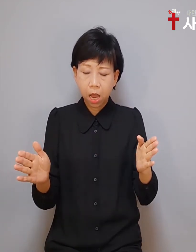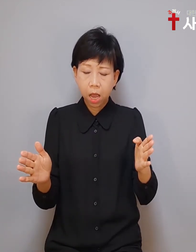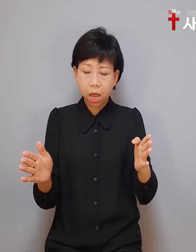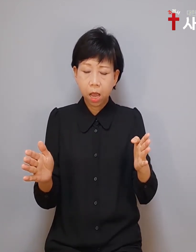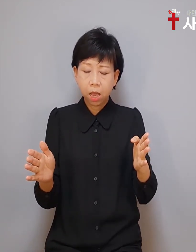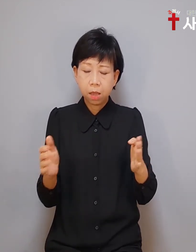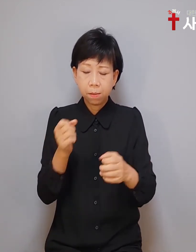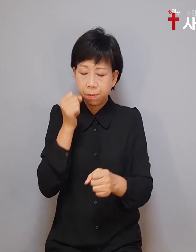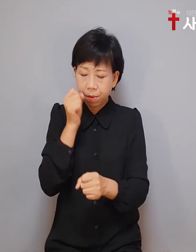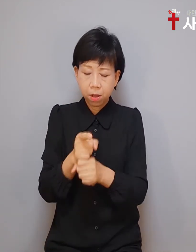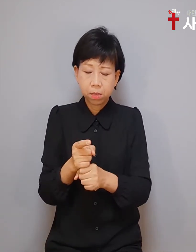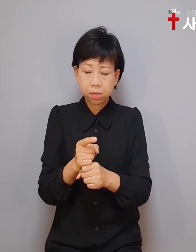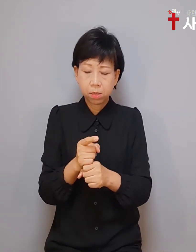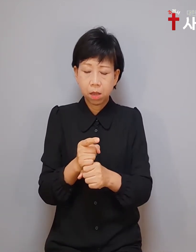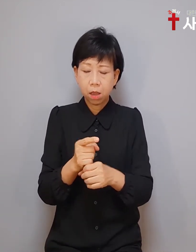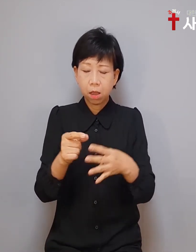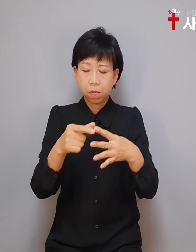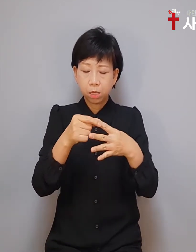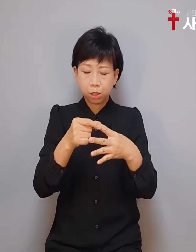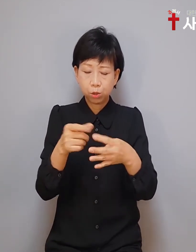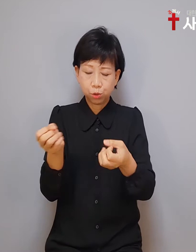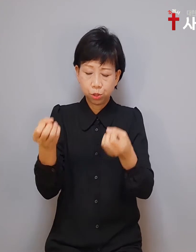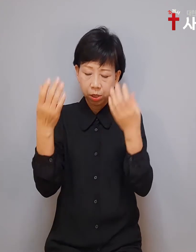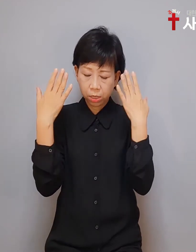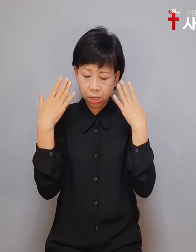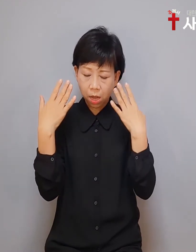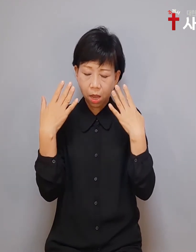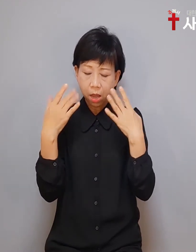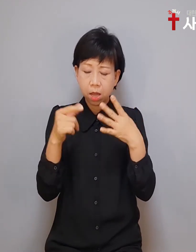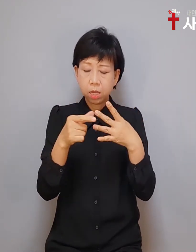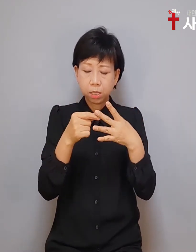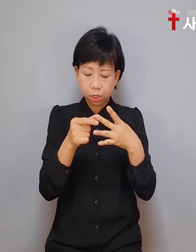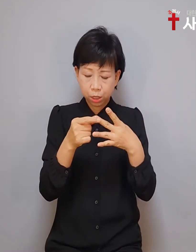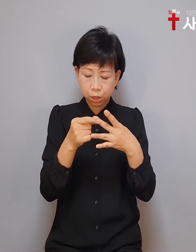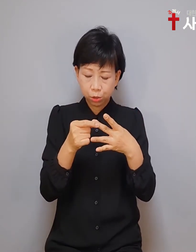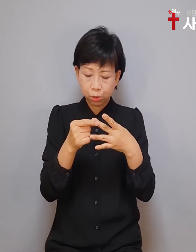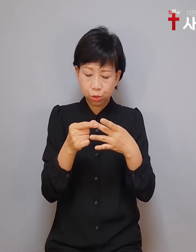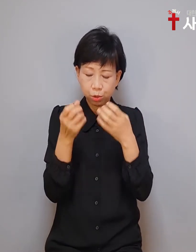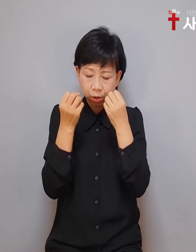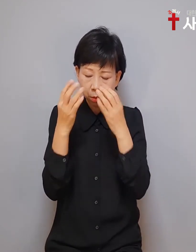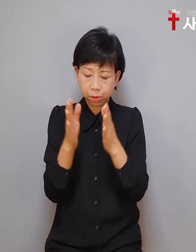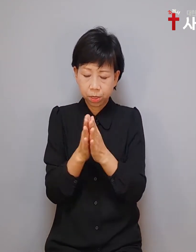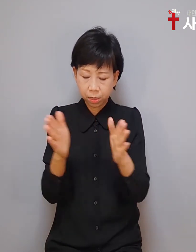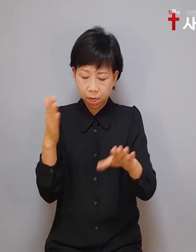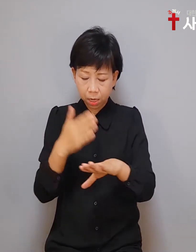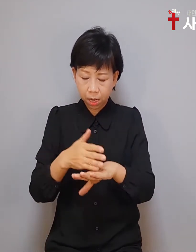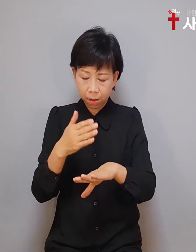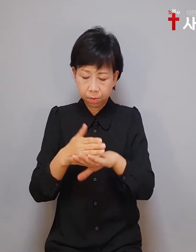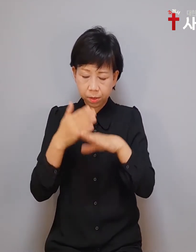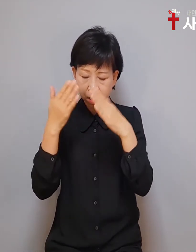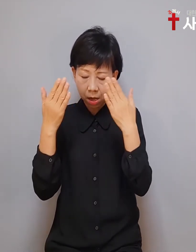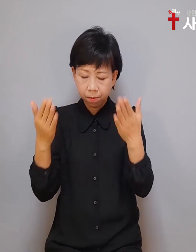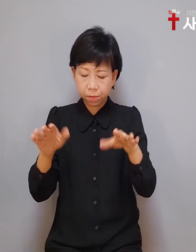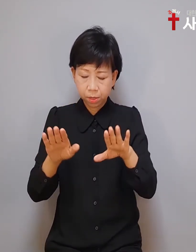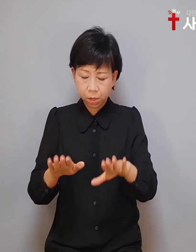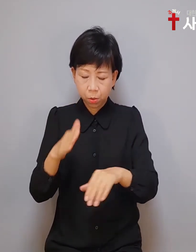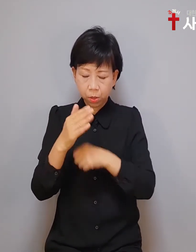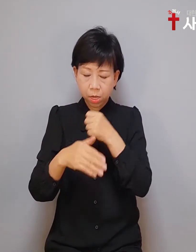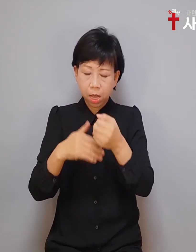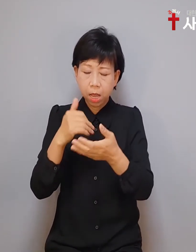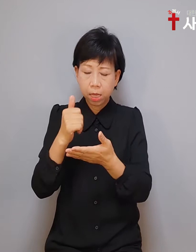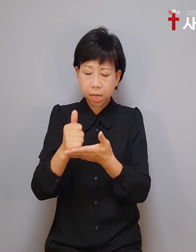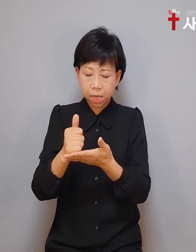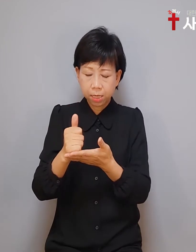은혜 주심을 감사합니다. 오늘도 하나님이 찾으시는 예배자로 섰습니다. 하나님 이